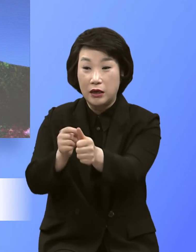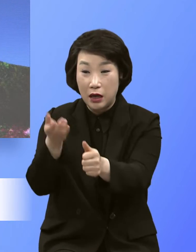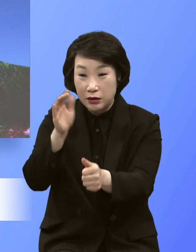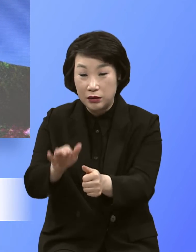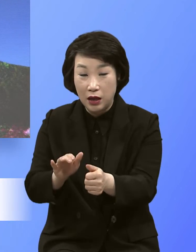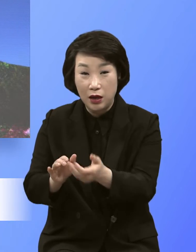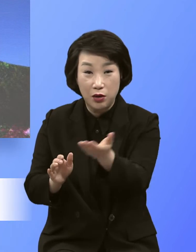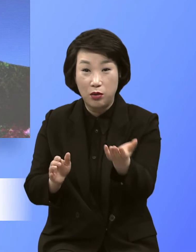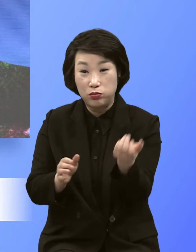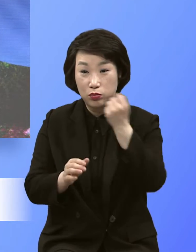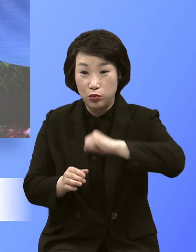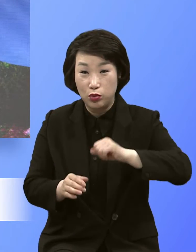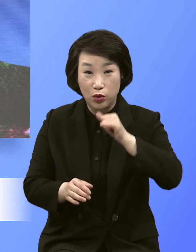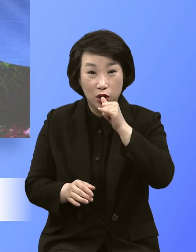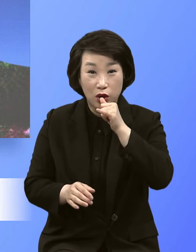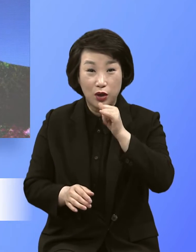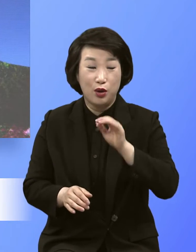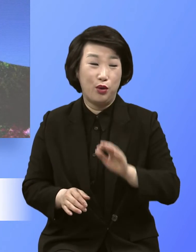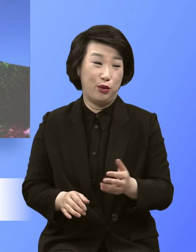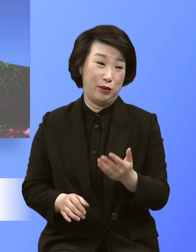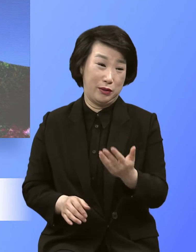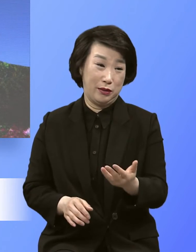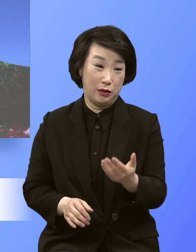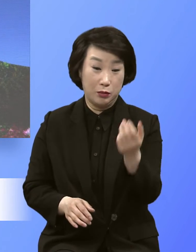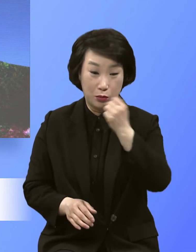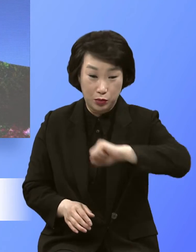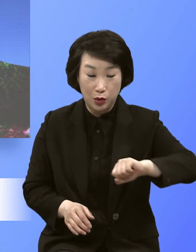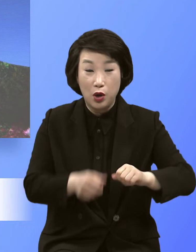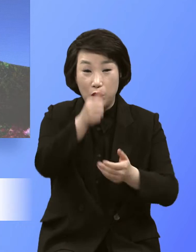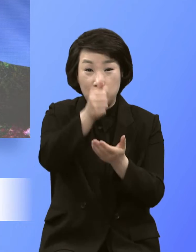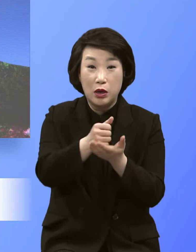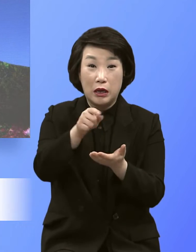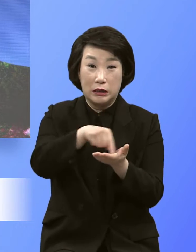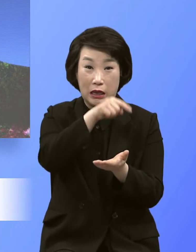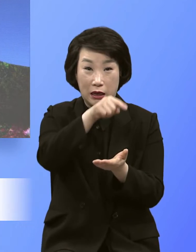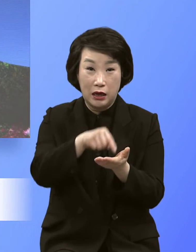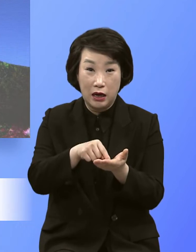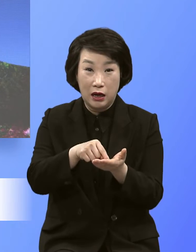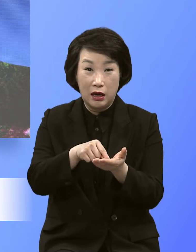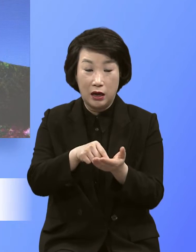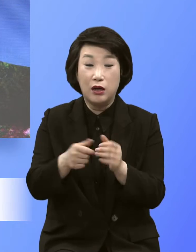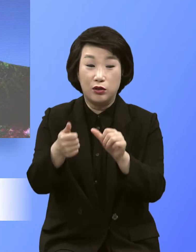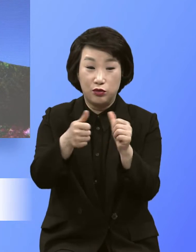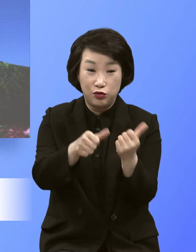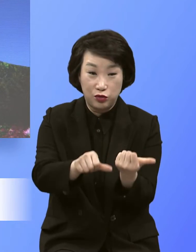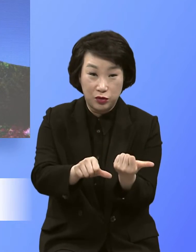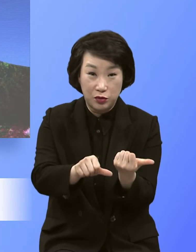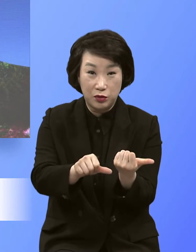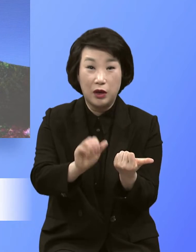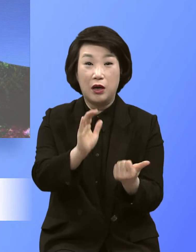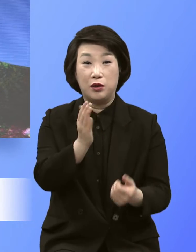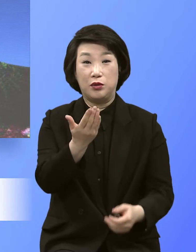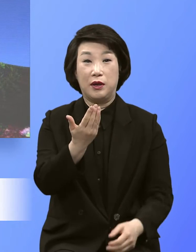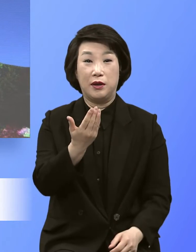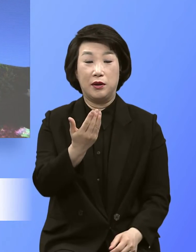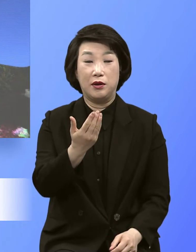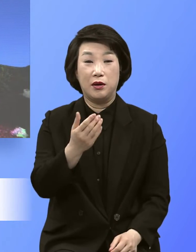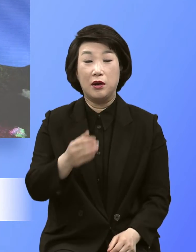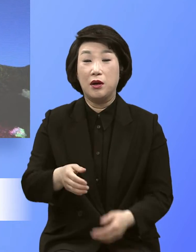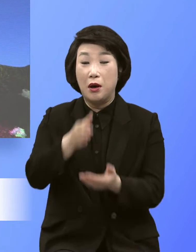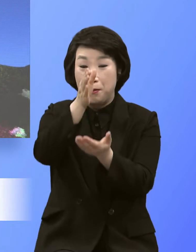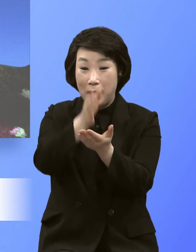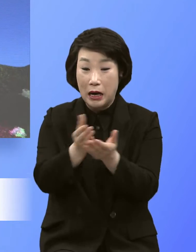하라는데 안 하면 불순종의 죄값으로 죽음을 가져오고